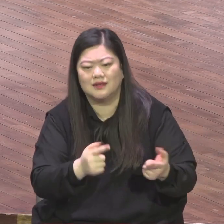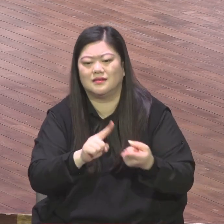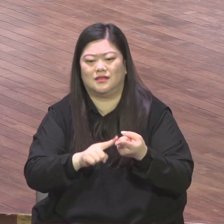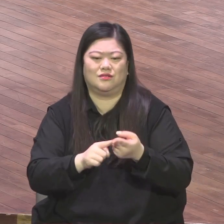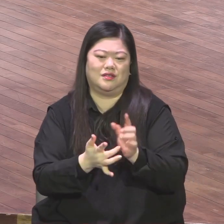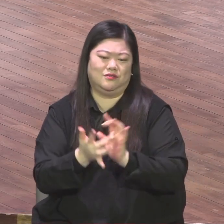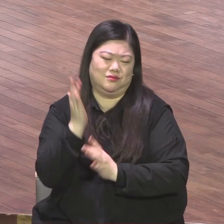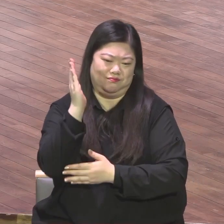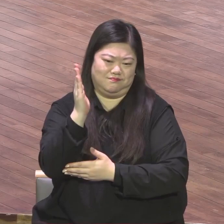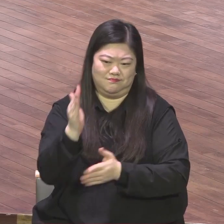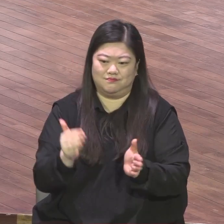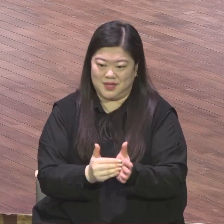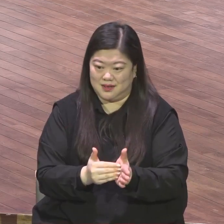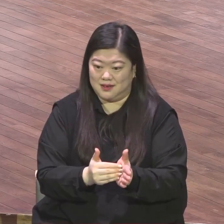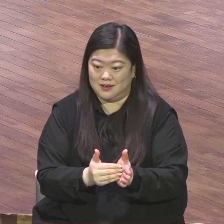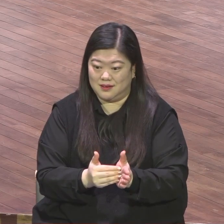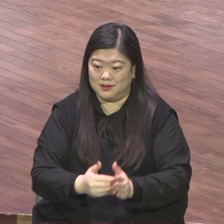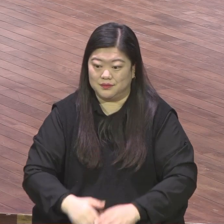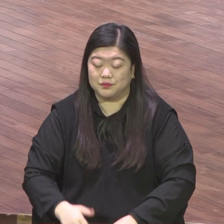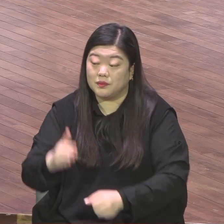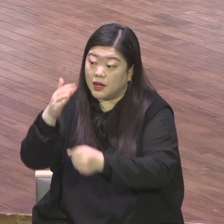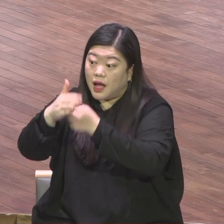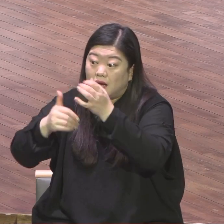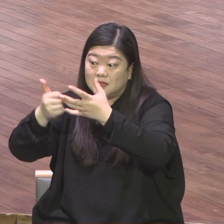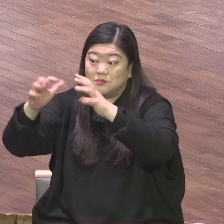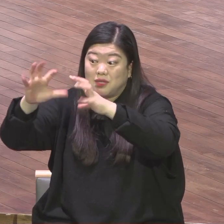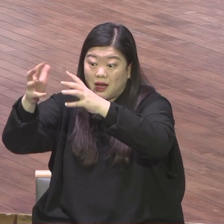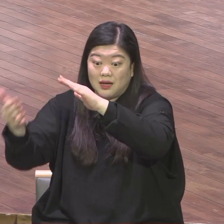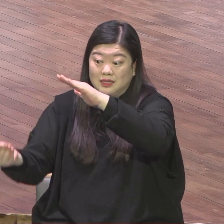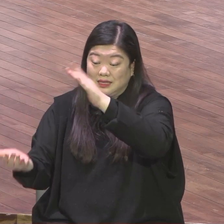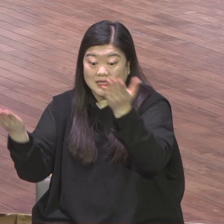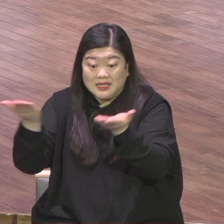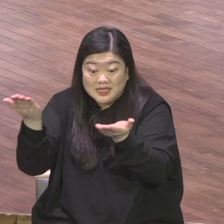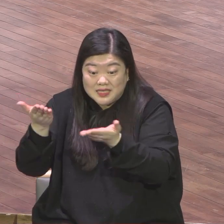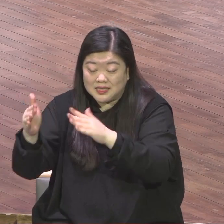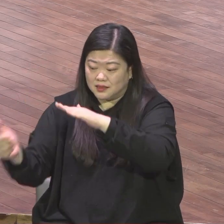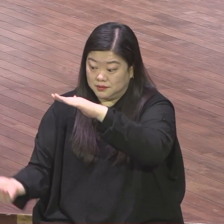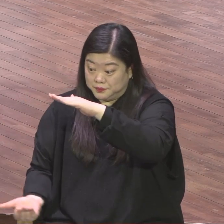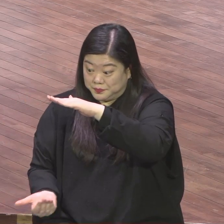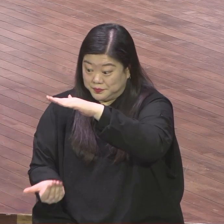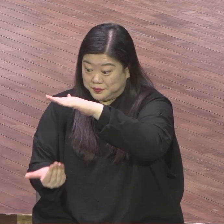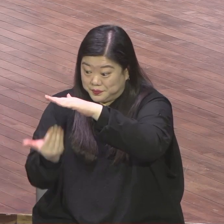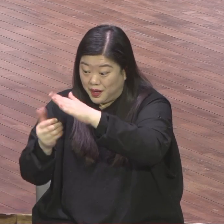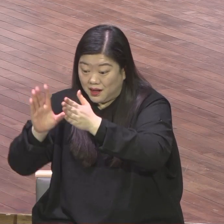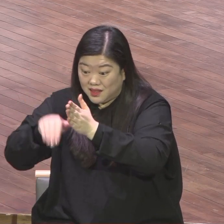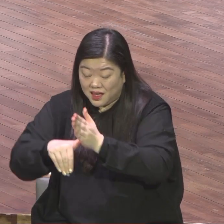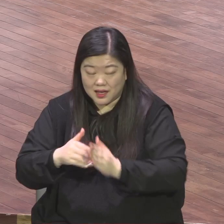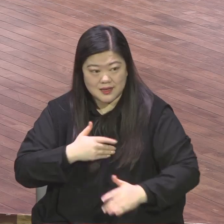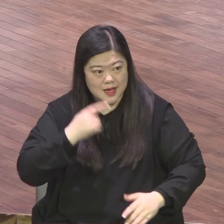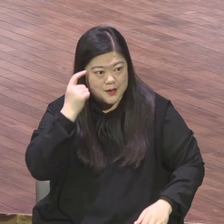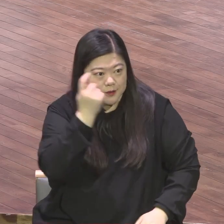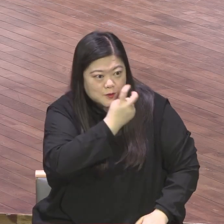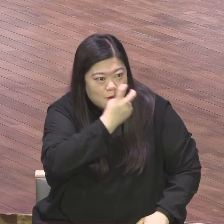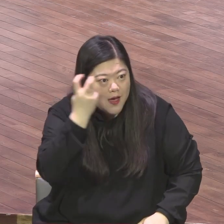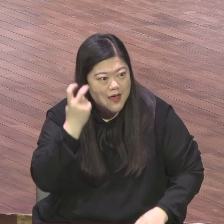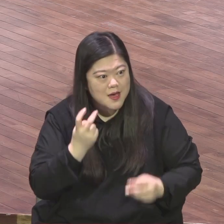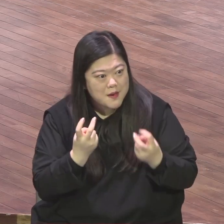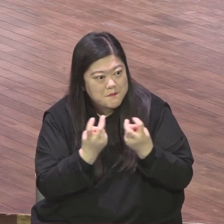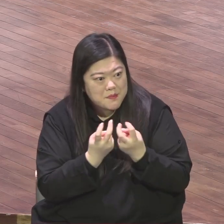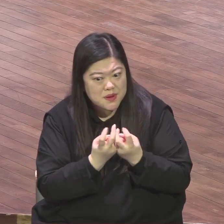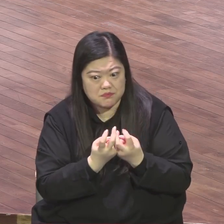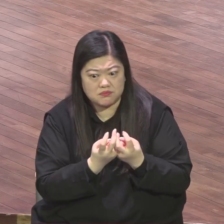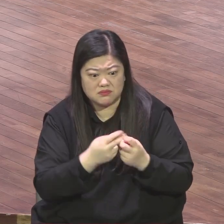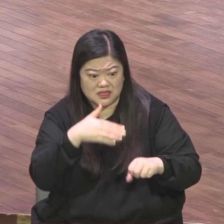거예요. 하나님 나라 일은 우리의 무슨 지혜로, 우리의 열심으로 되어지는 것이